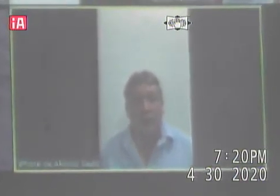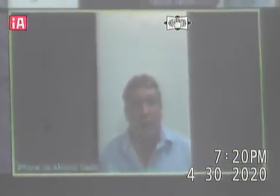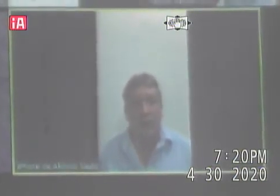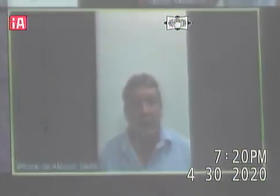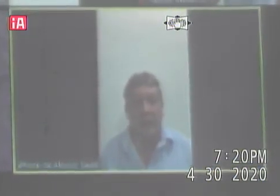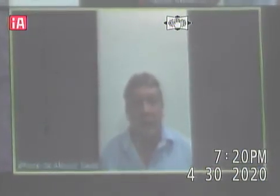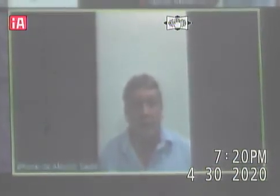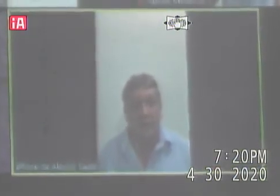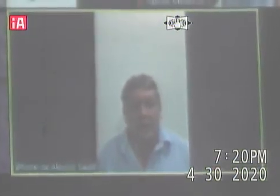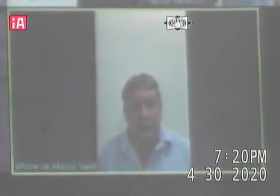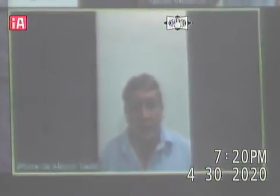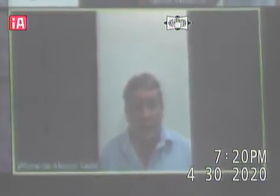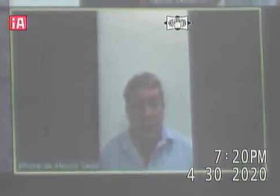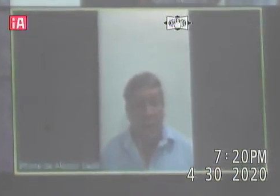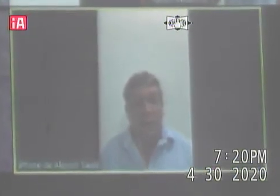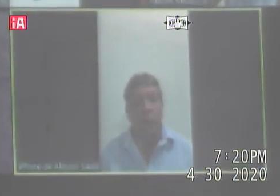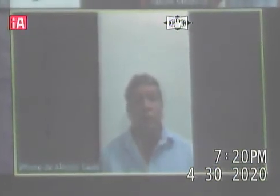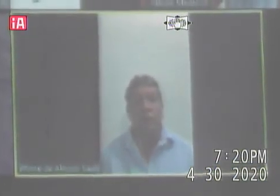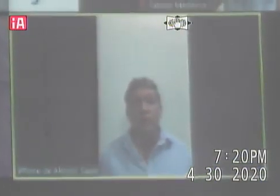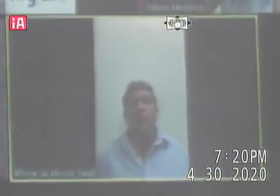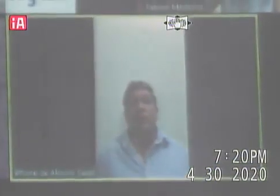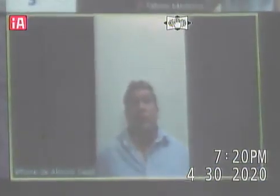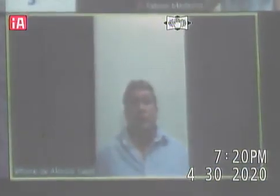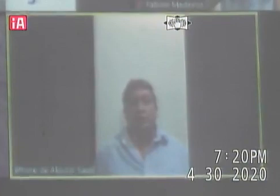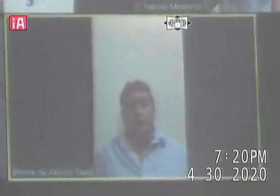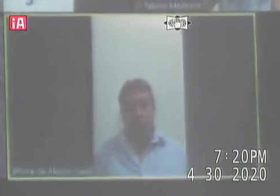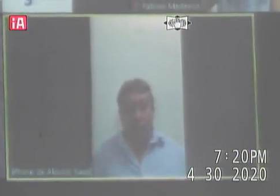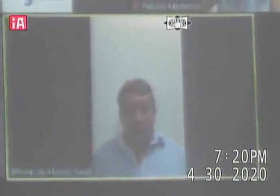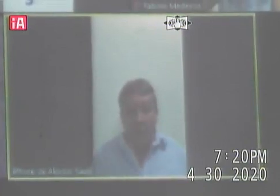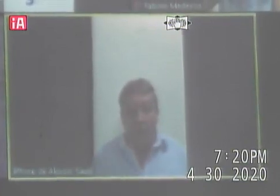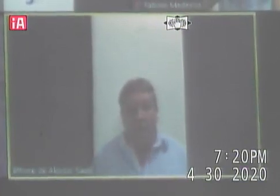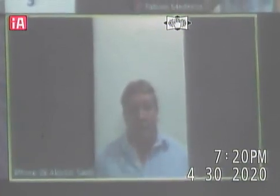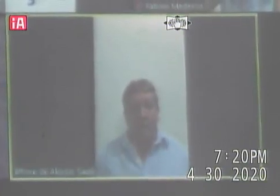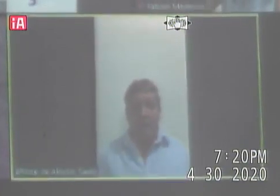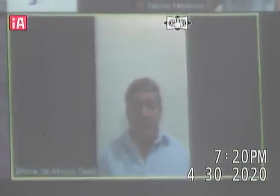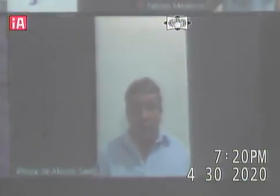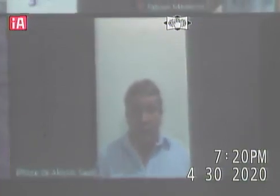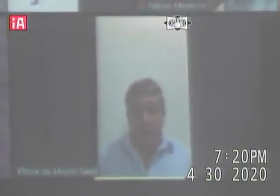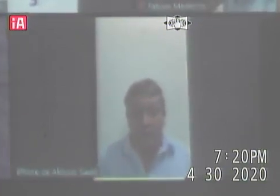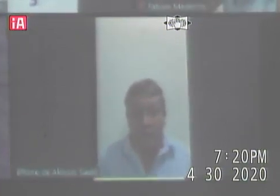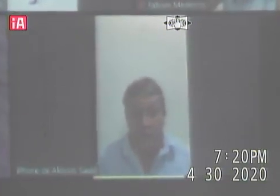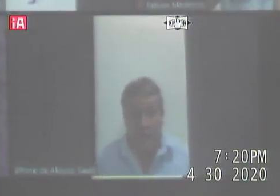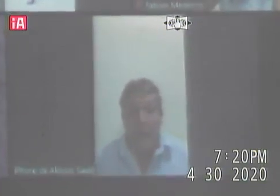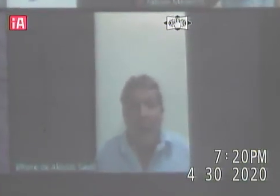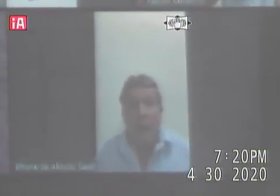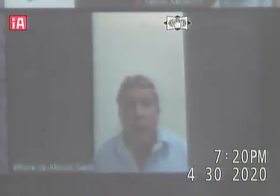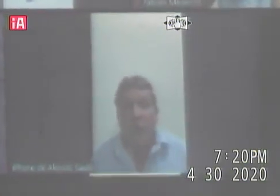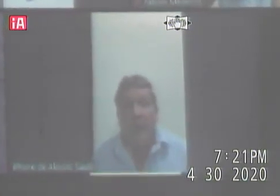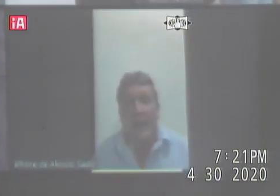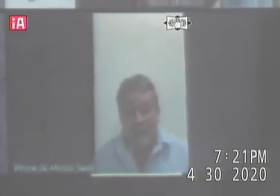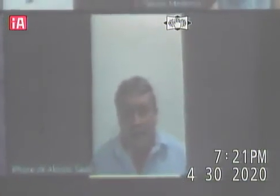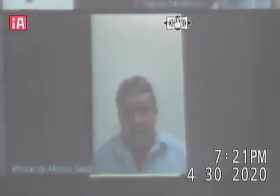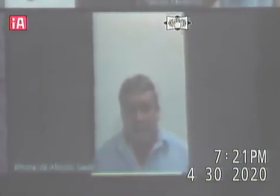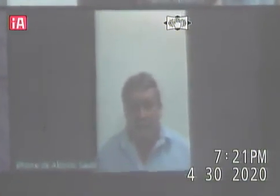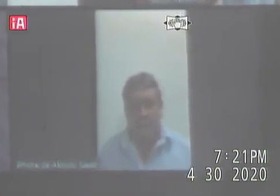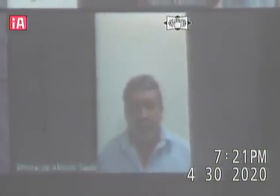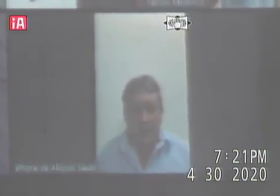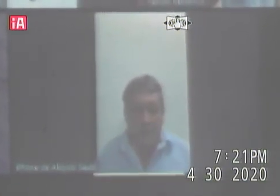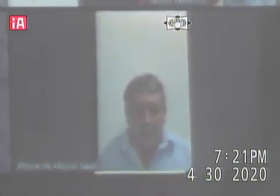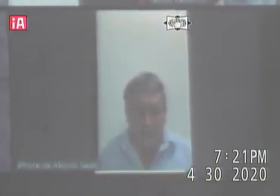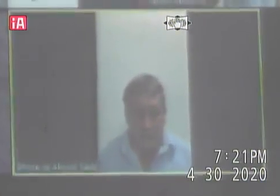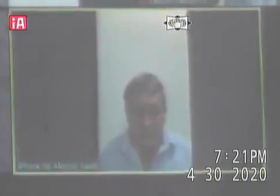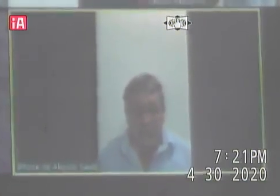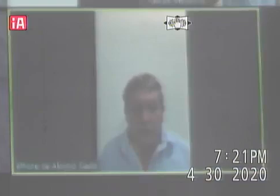que ele coloca na rede social, oportunismo político. Bom, vamos lá. Senhores vereadores, eu sou parceiro